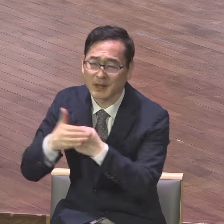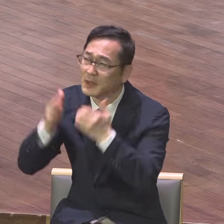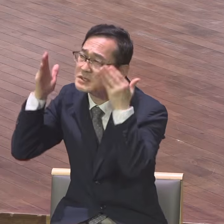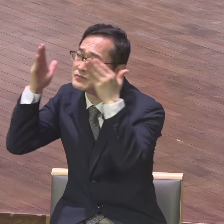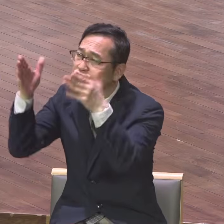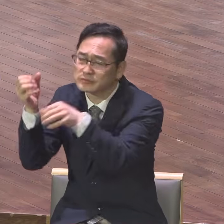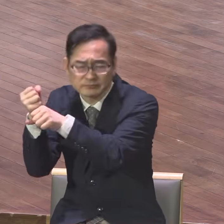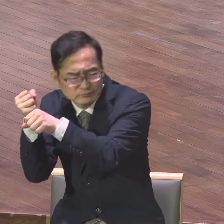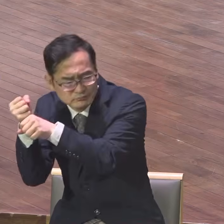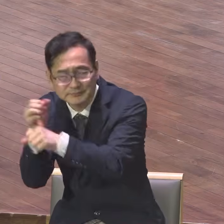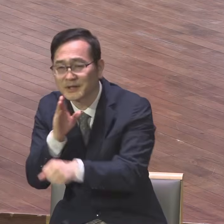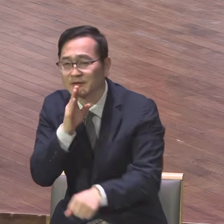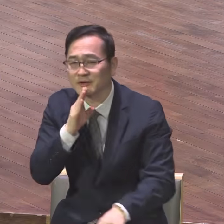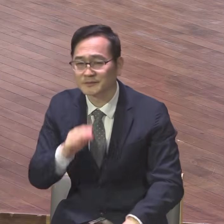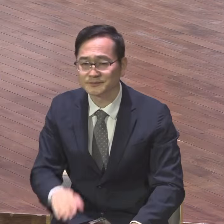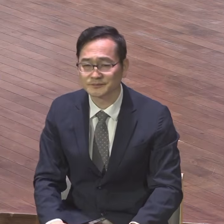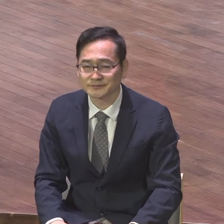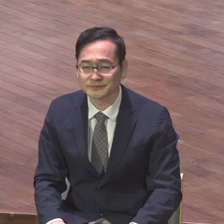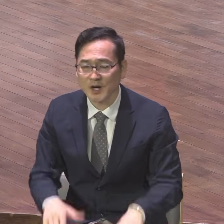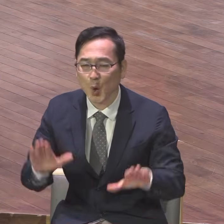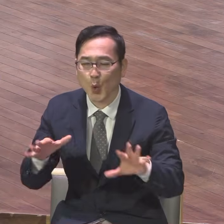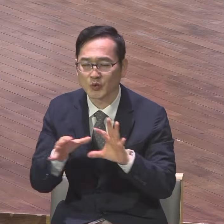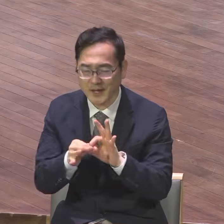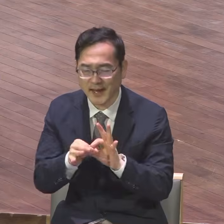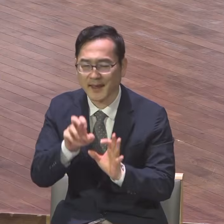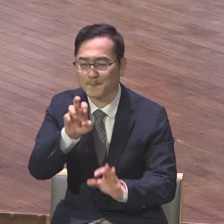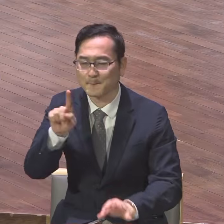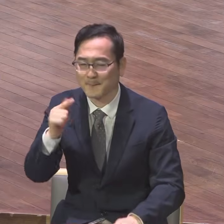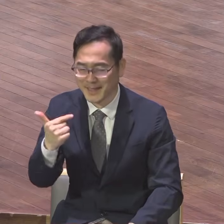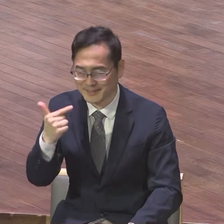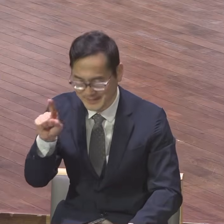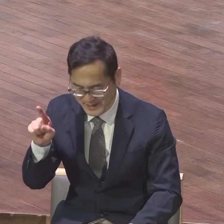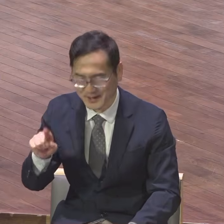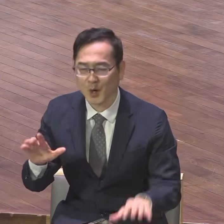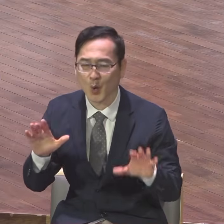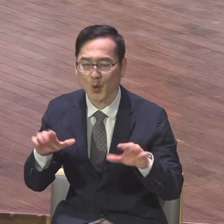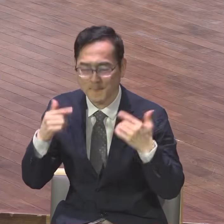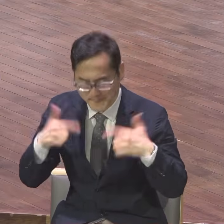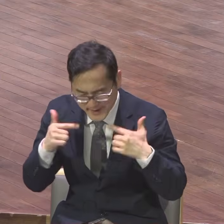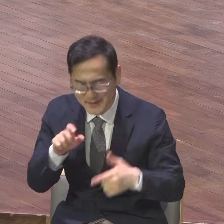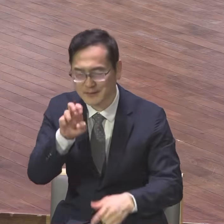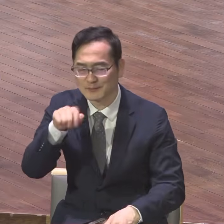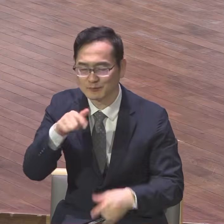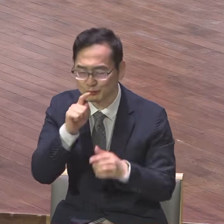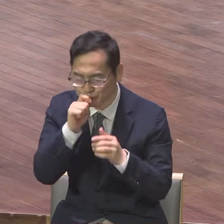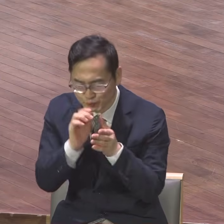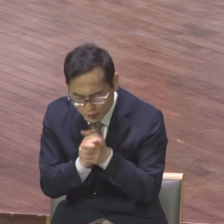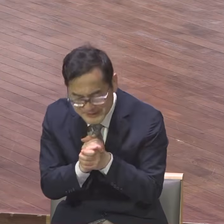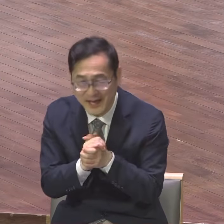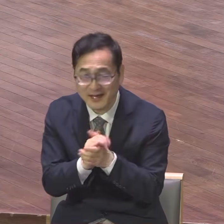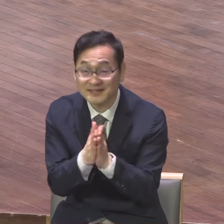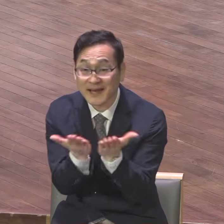매일 묵상, 오늘의 만나, 매일 새롭게 하나님 말씀 묵상할 때 우리의 영적으로 깨어있을 수가